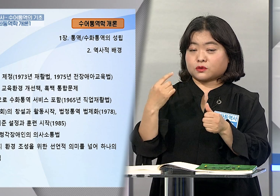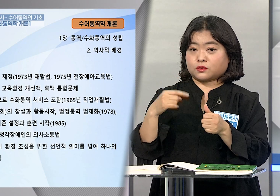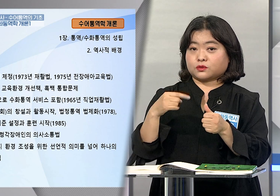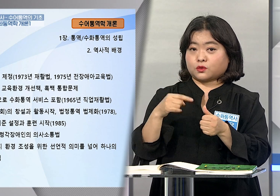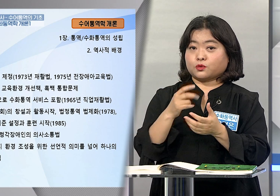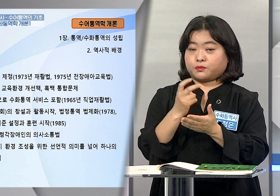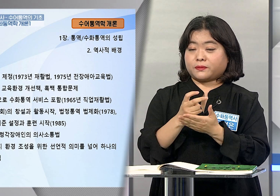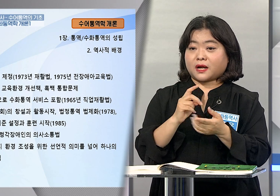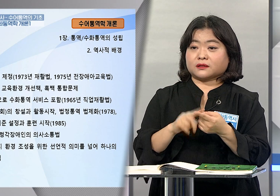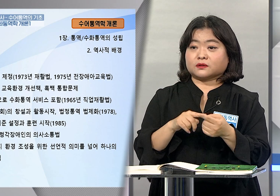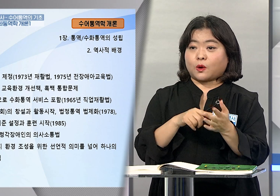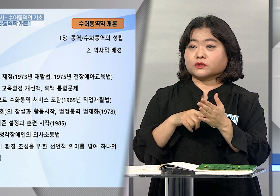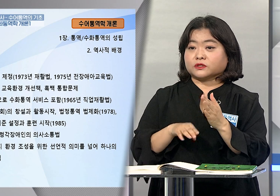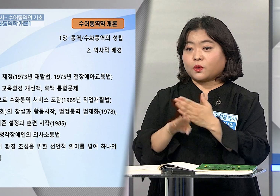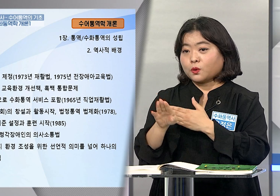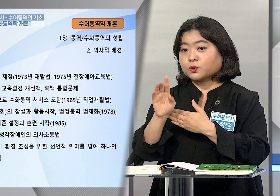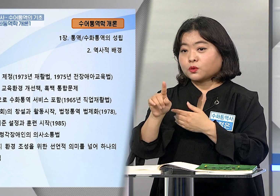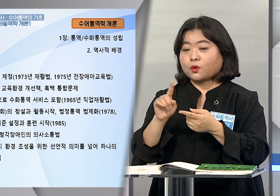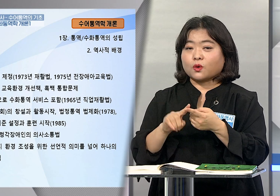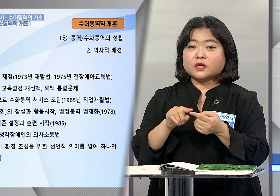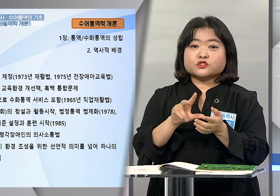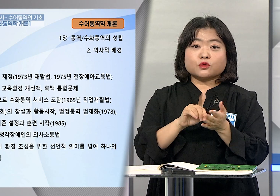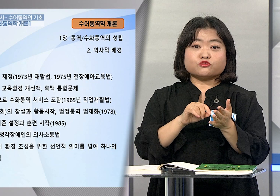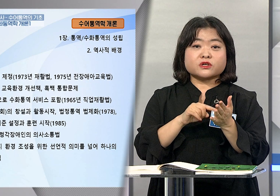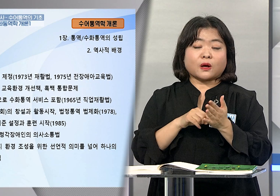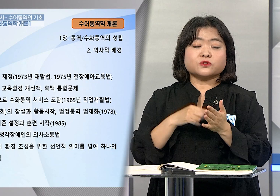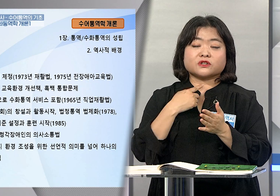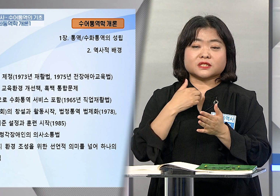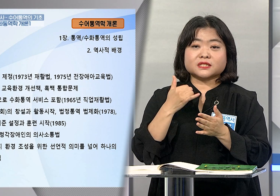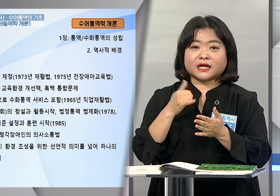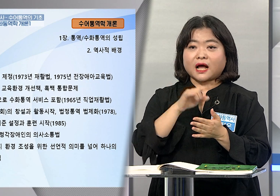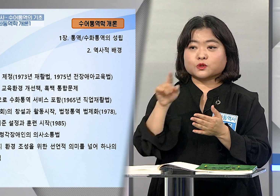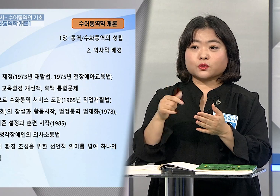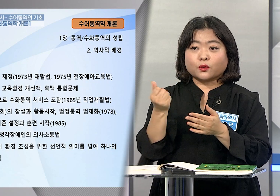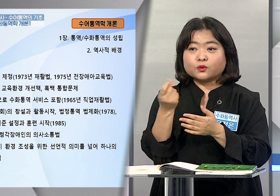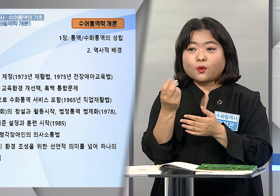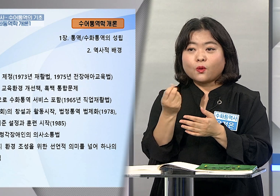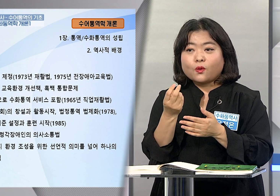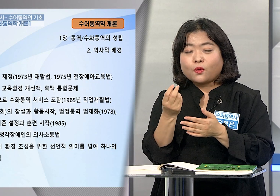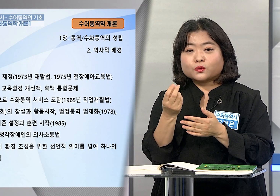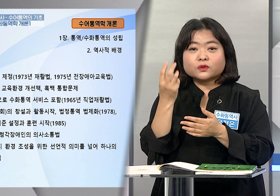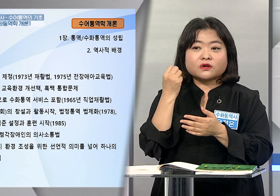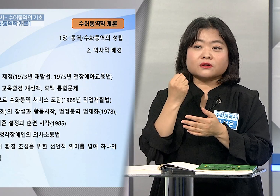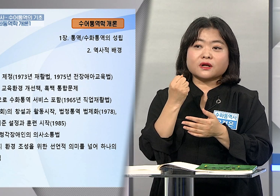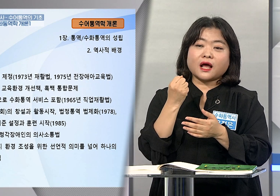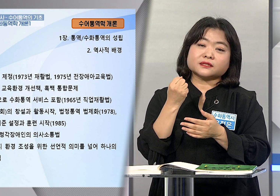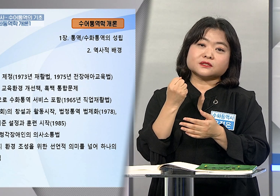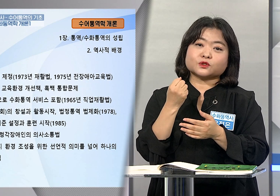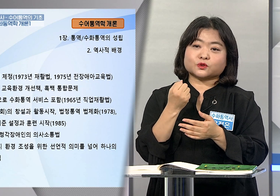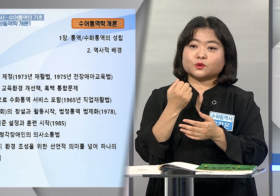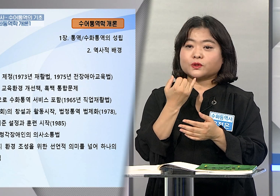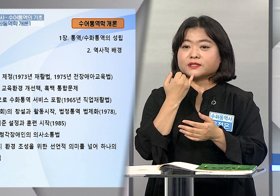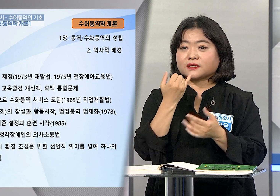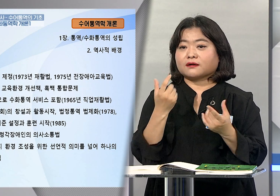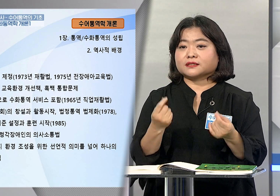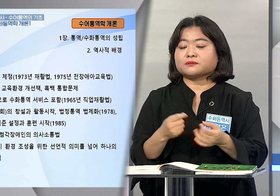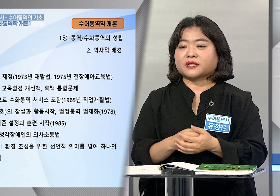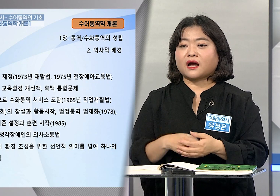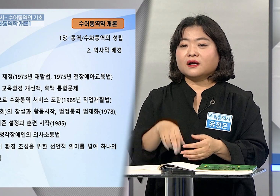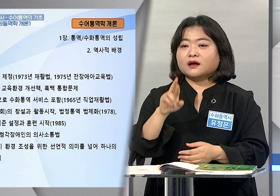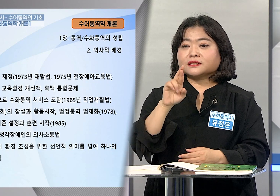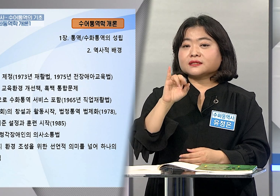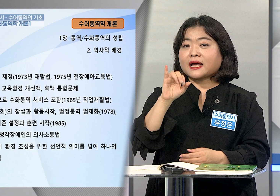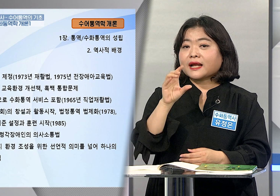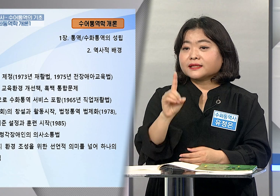전장애아 교육법이라는 것 나오거든요. 그것도 시험 문제에 나온 적이 있으니까 저 연도도 기억을 하시는 것도 괜찮을 것